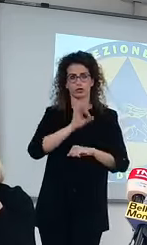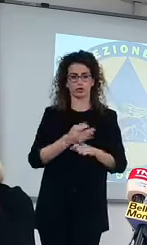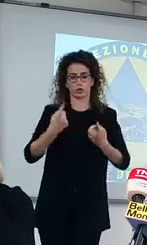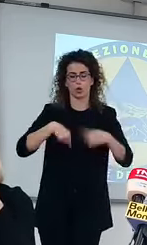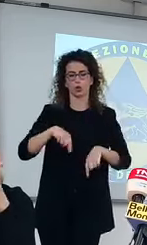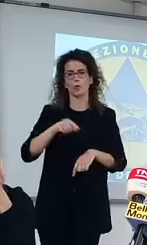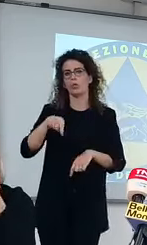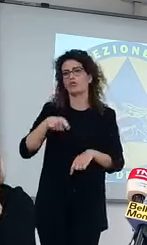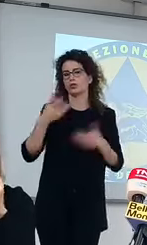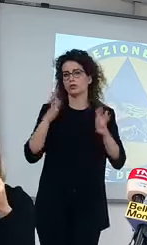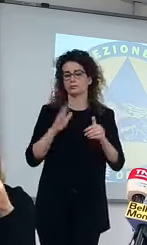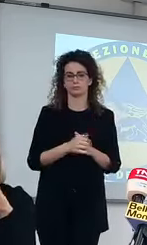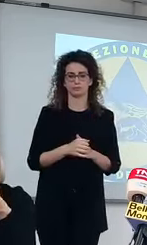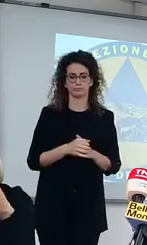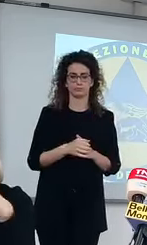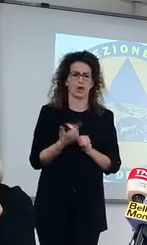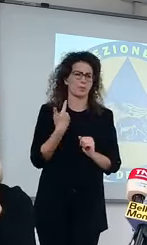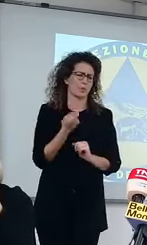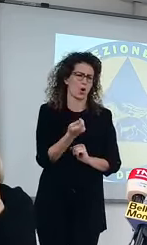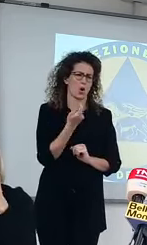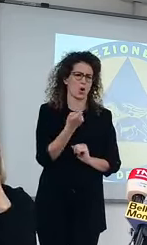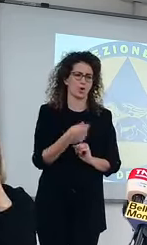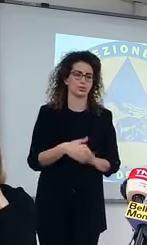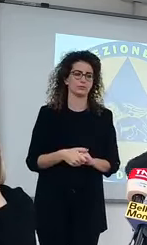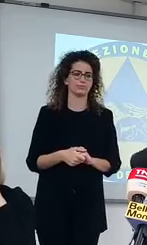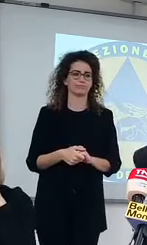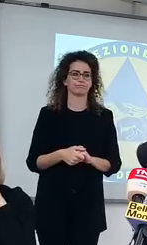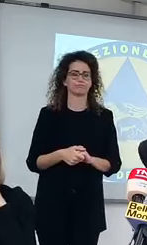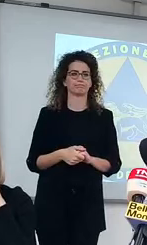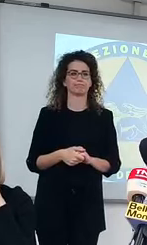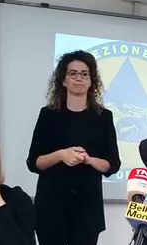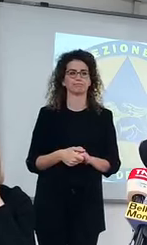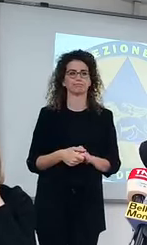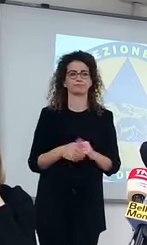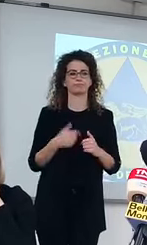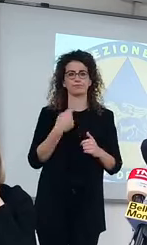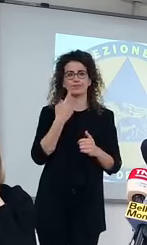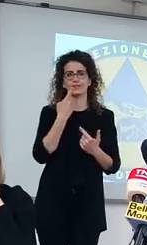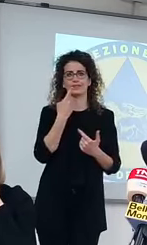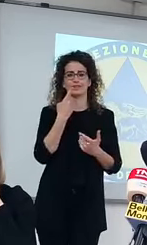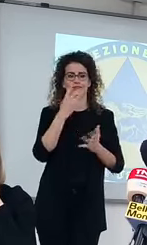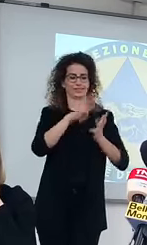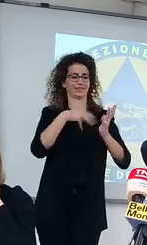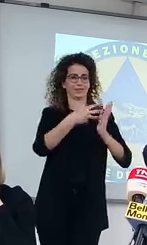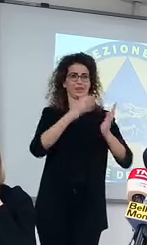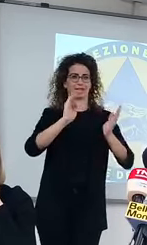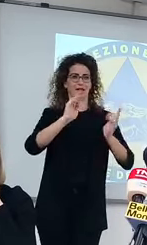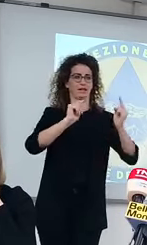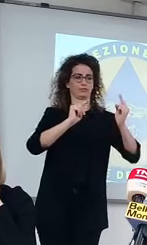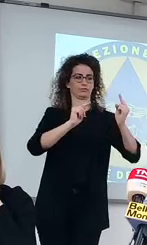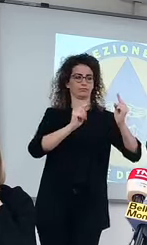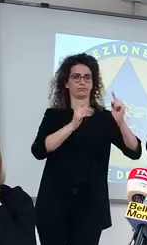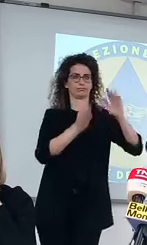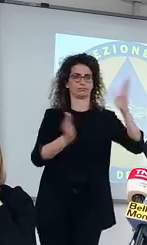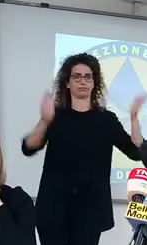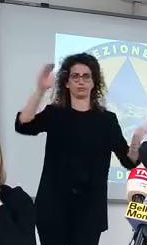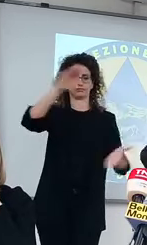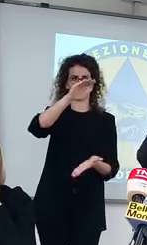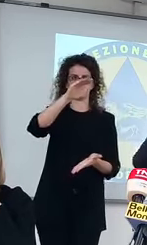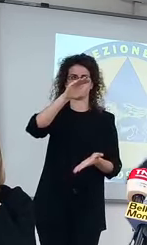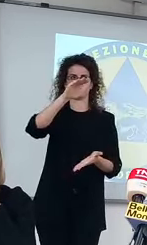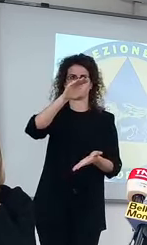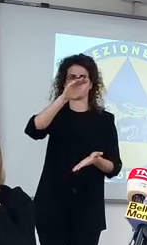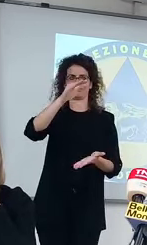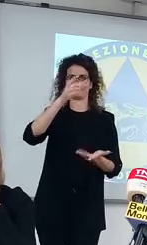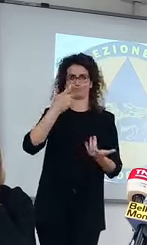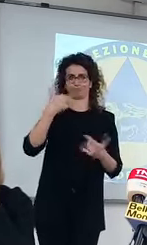Sì, ma noi infinitesimale. Diciamo che adesso la vedete rovesciata la tabella, no? È inversamente proporzionale alla